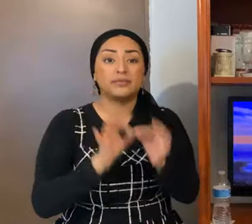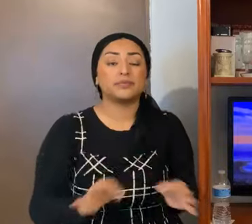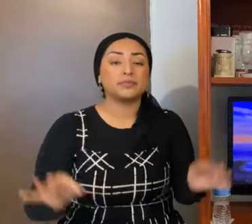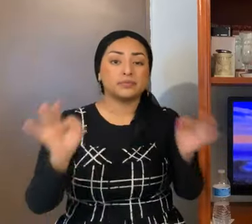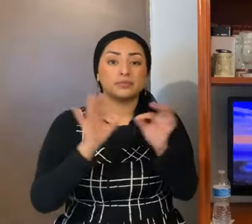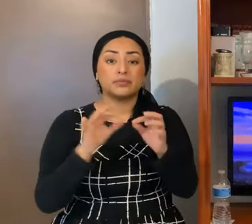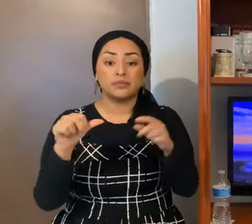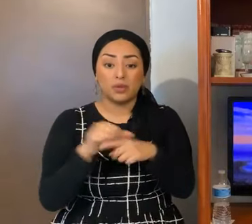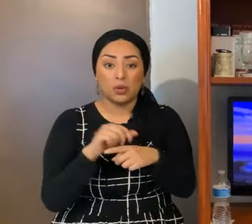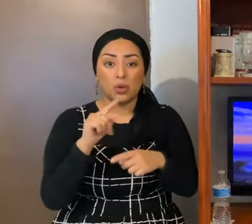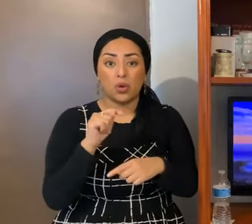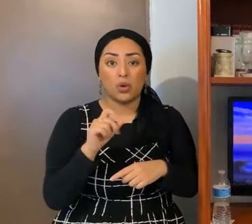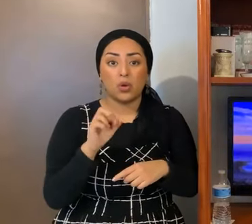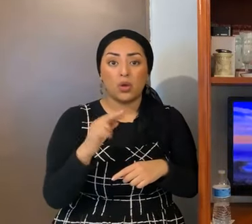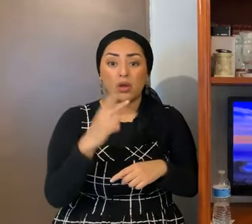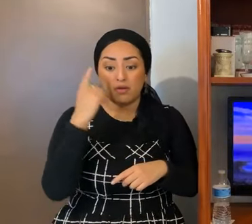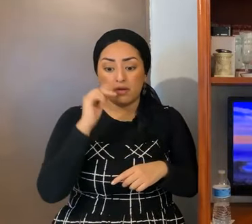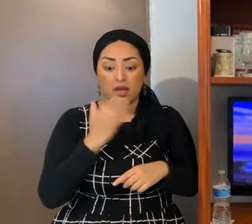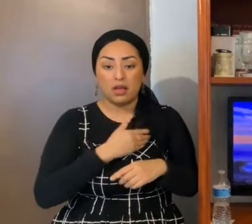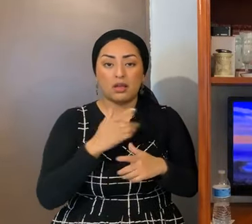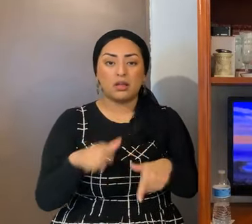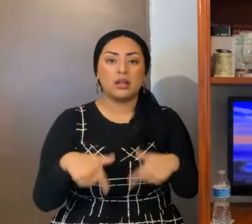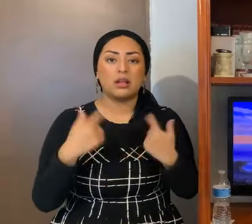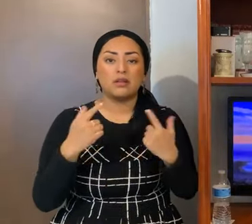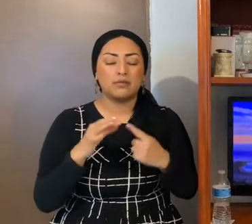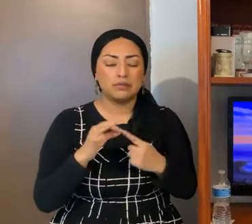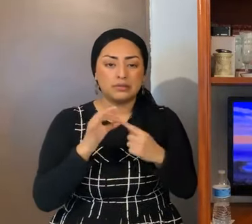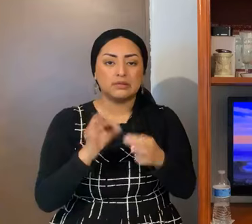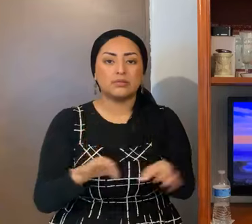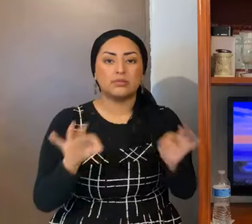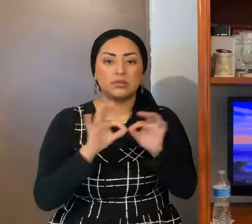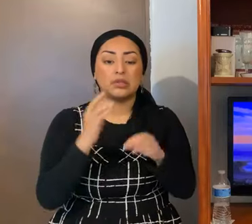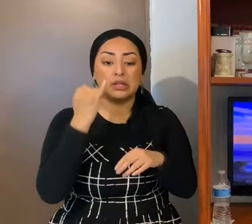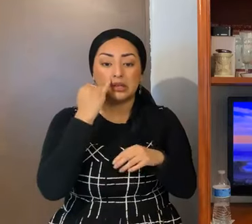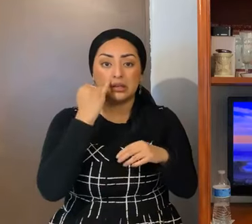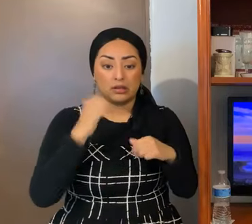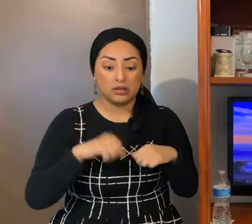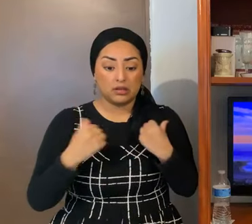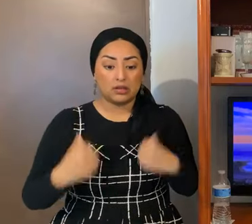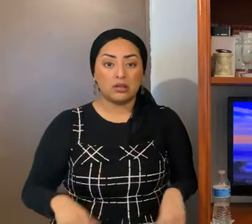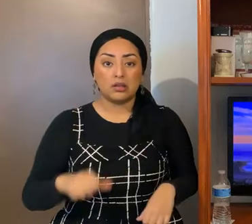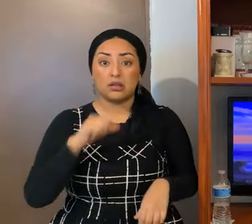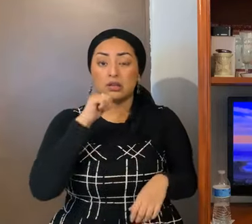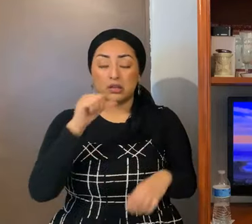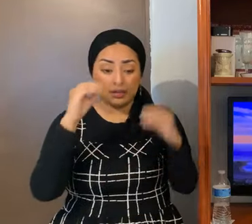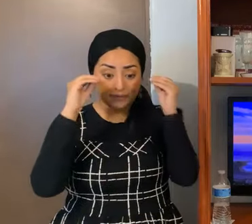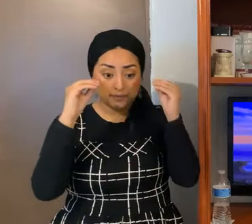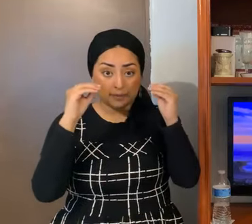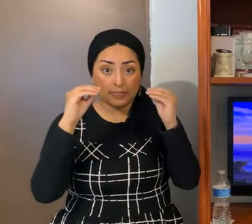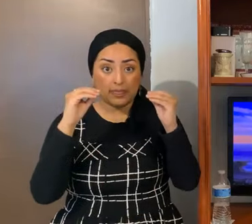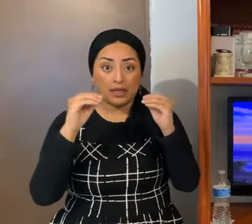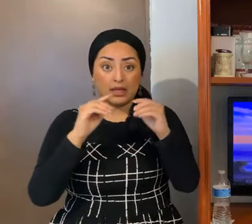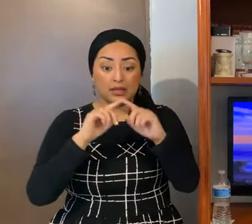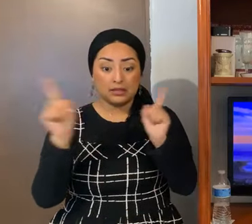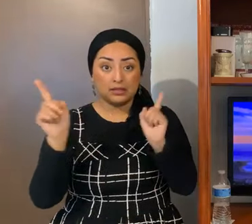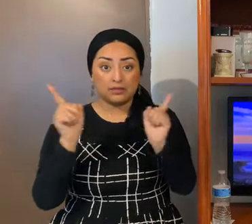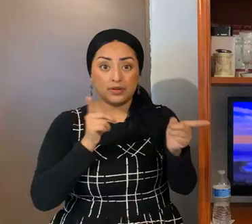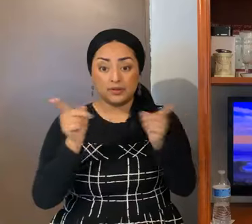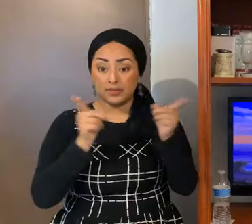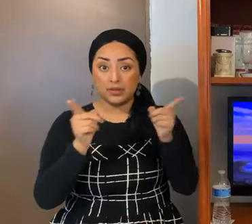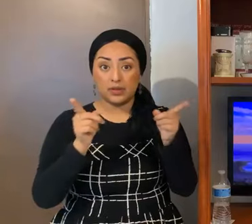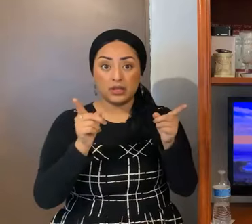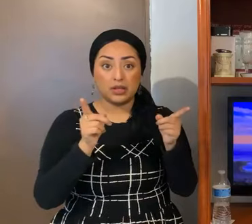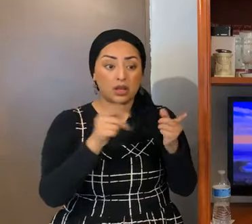de aplicar la Torah a nuestra vida. ¿Amén? Si los Kohanim no ministran la diferencia entre lo santo y lo impuro, si